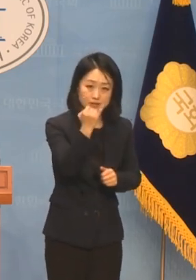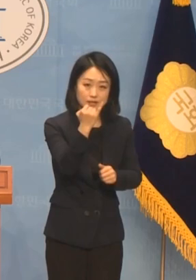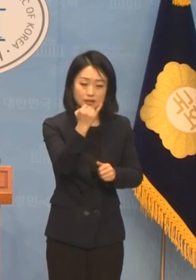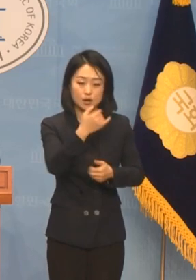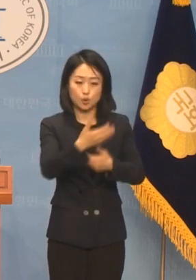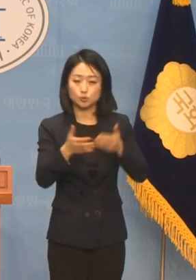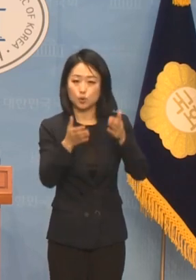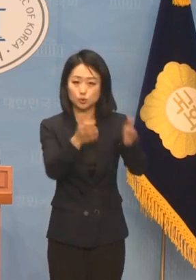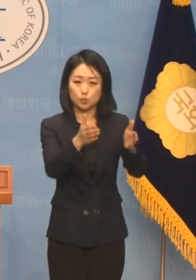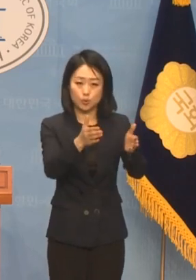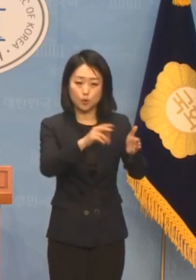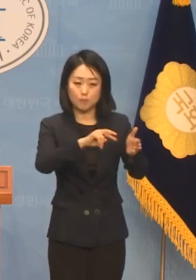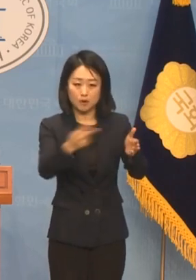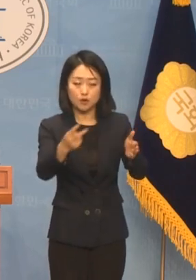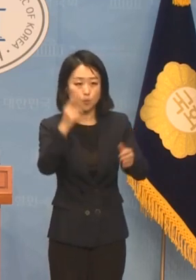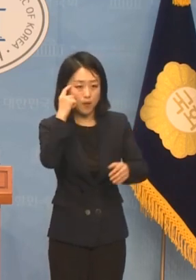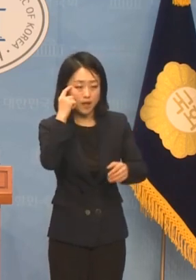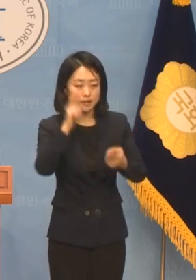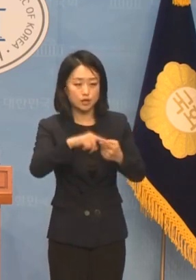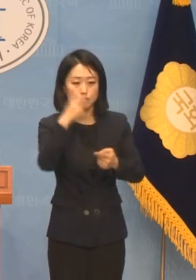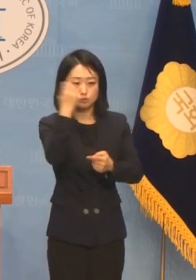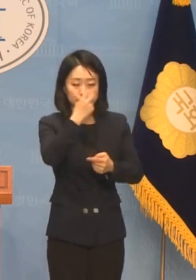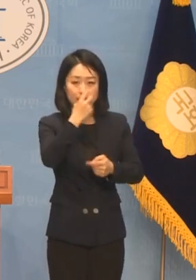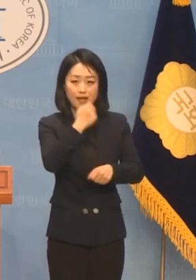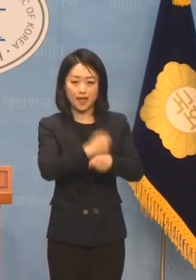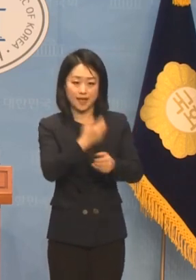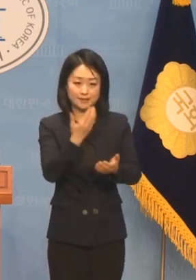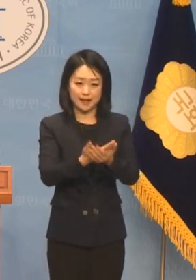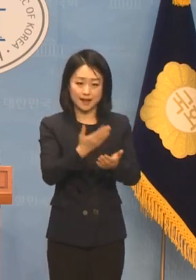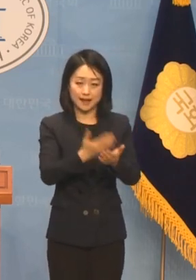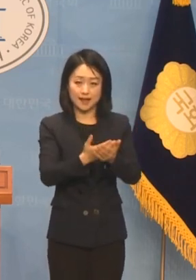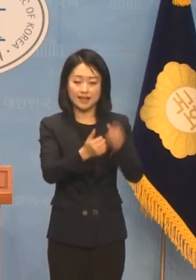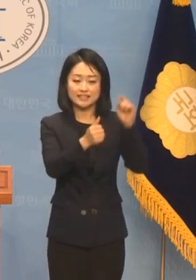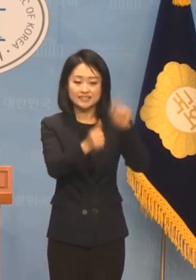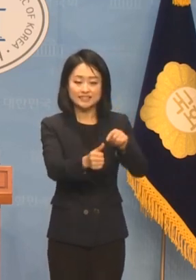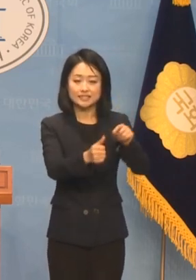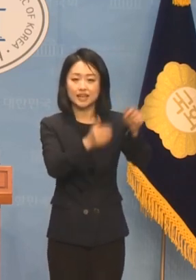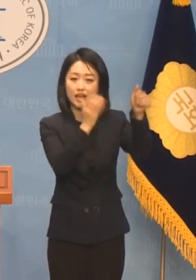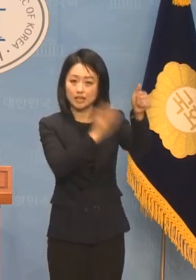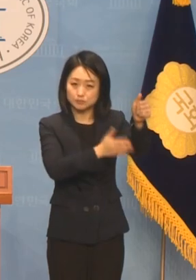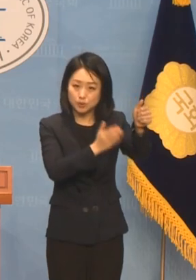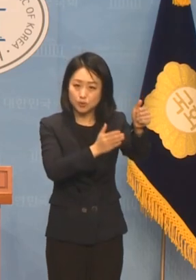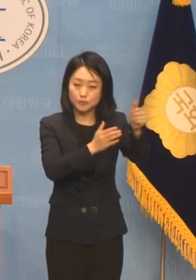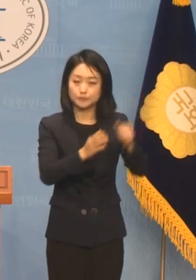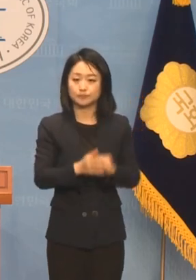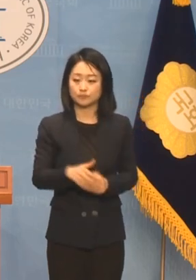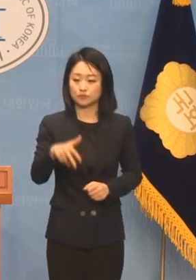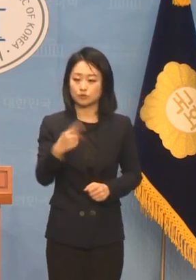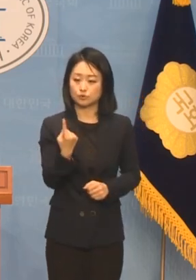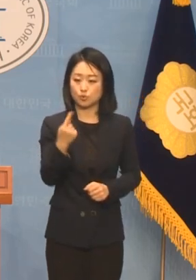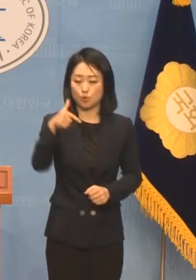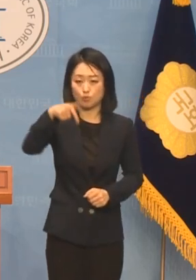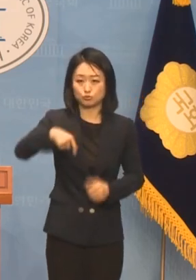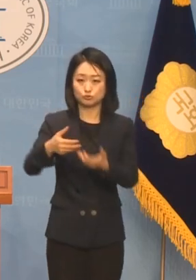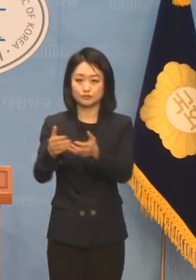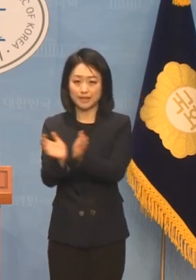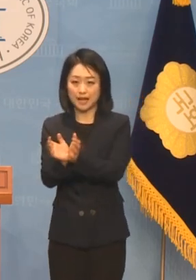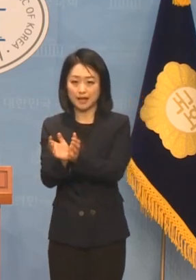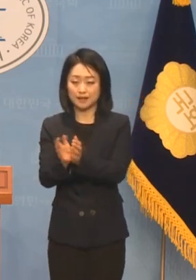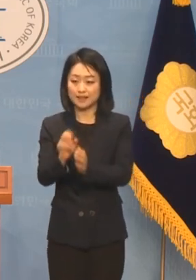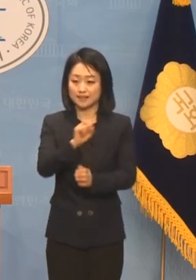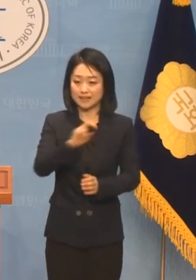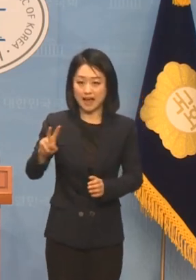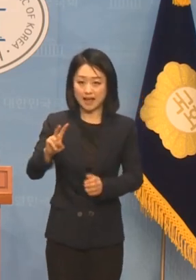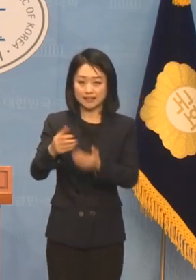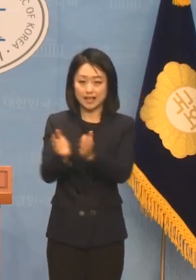등을 수사하라고 지시하십시오. 무엇보다 더불어민주당, 조국혁신당 등